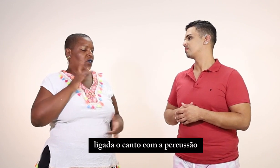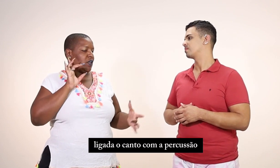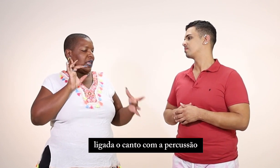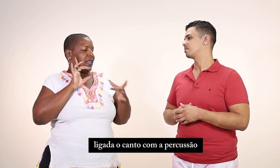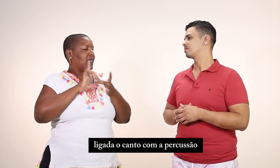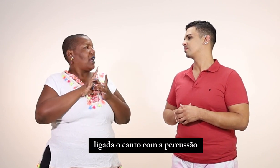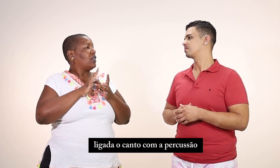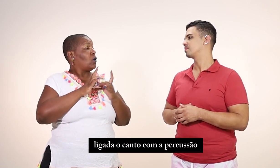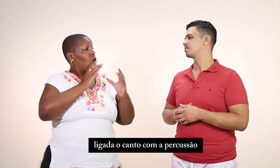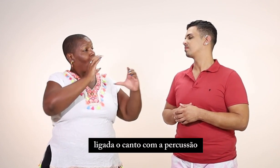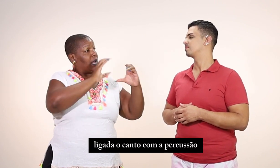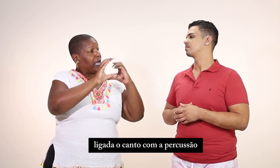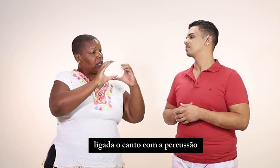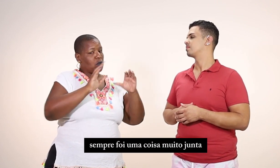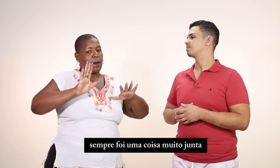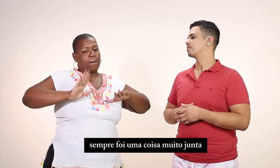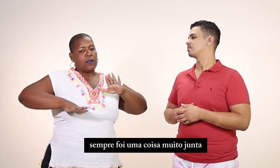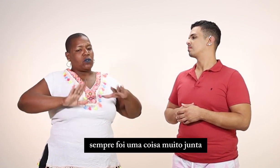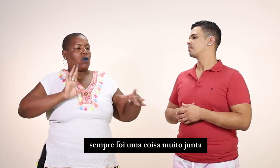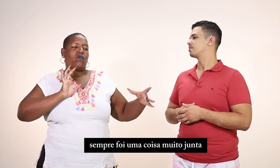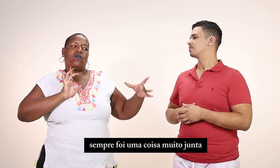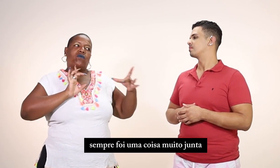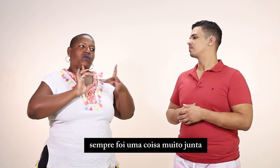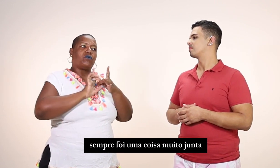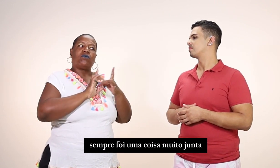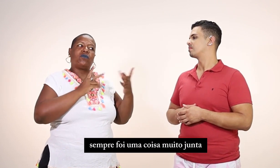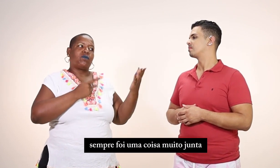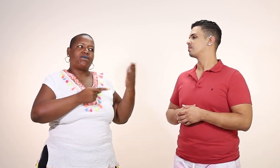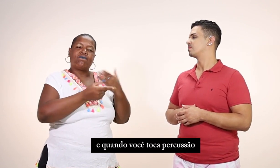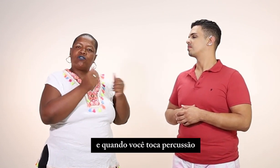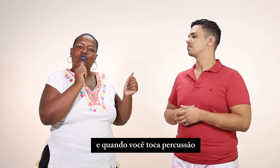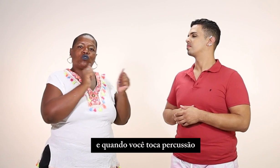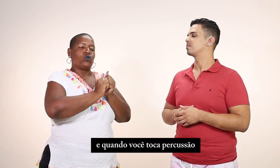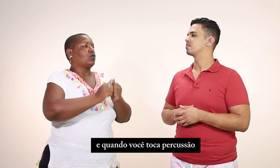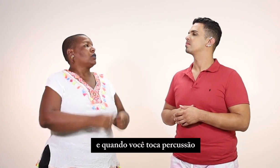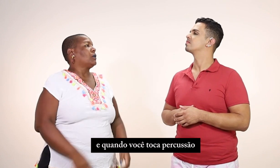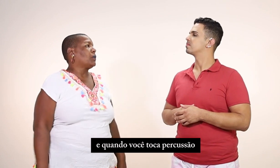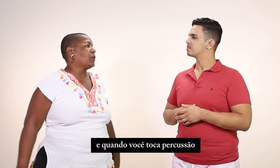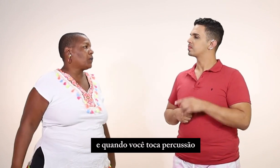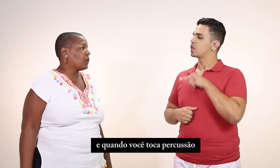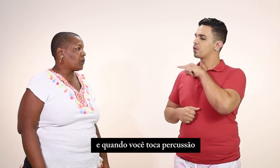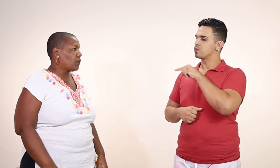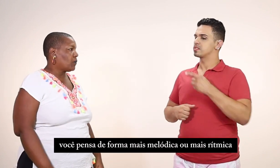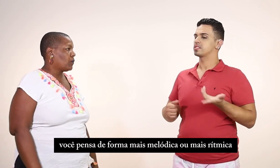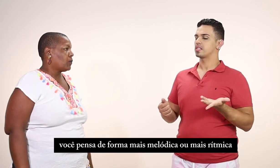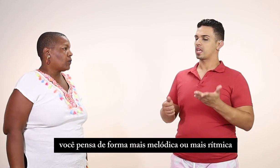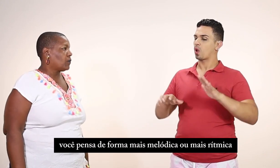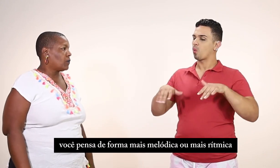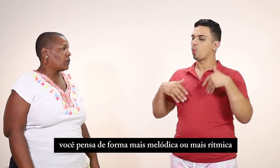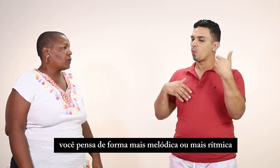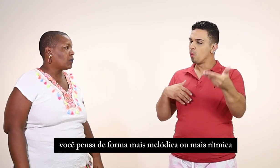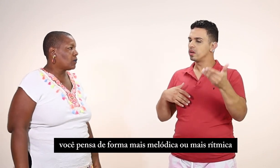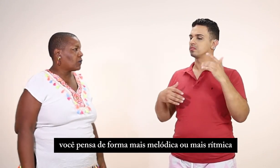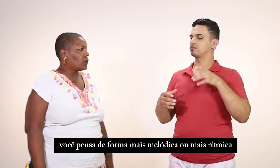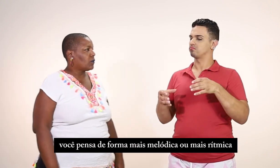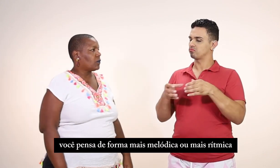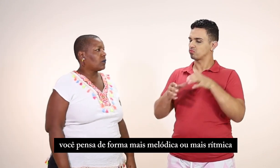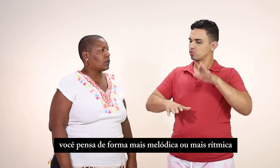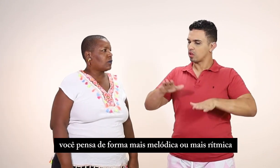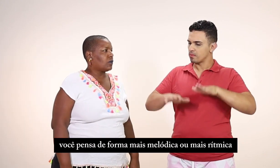O canto com a percussão sempre foi uma coisa muito junta. E quando você toca percussão, você pensa de forma mais melódica